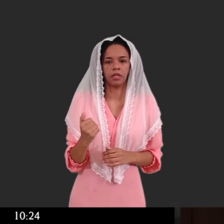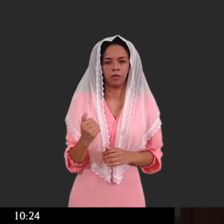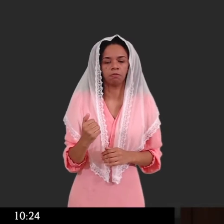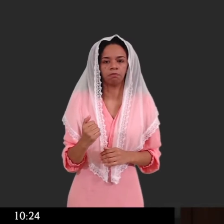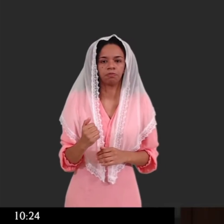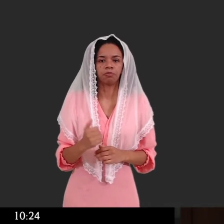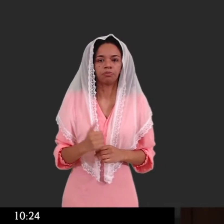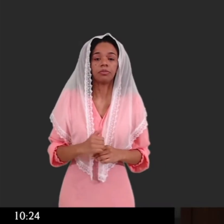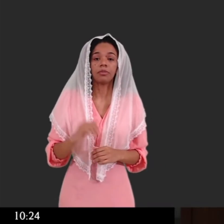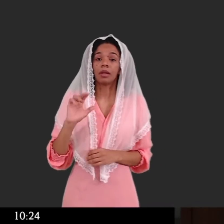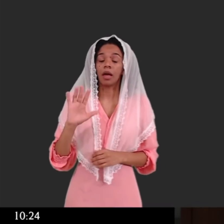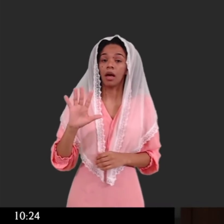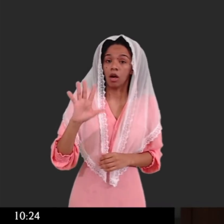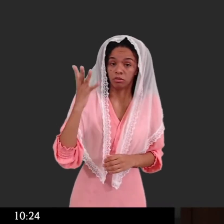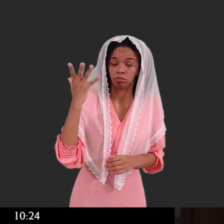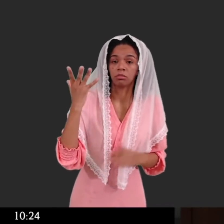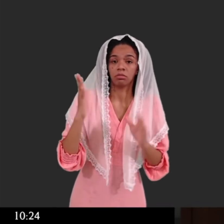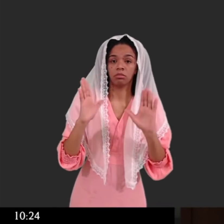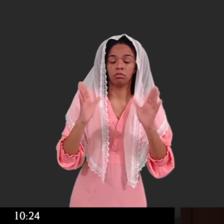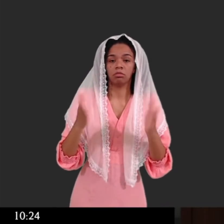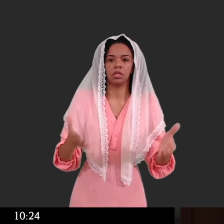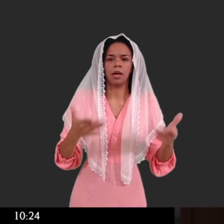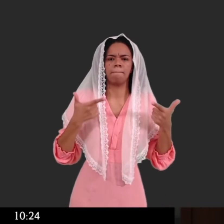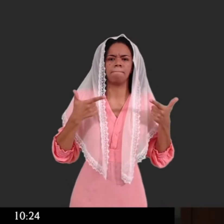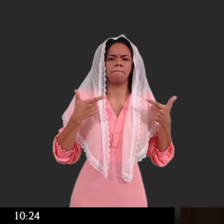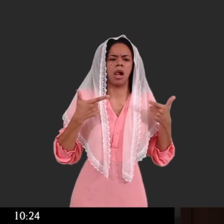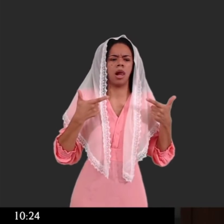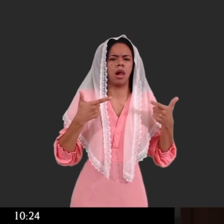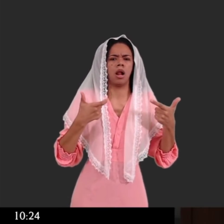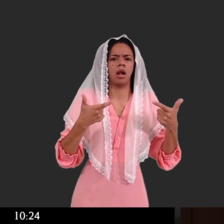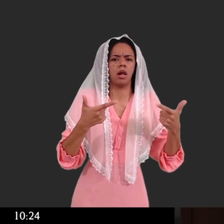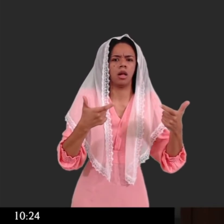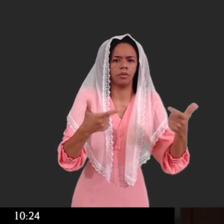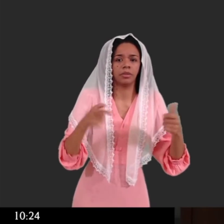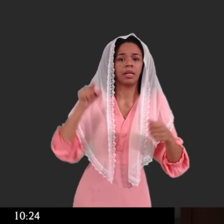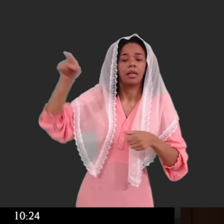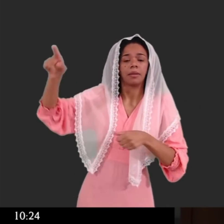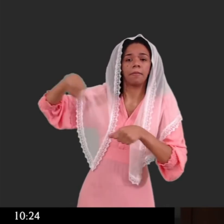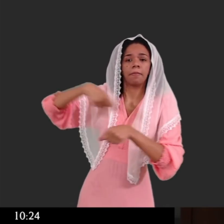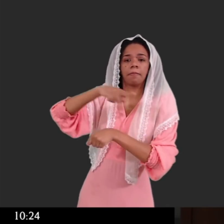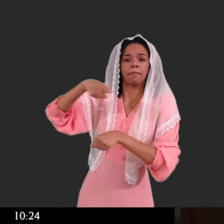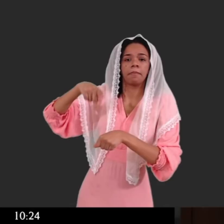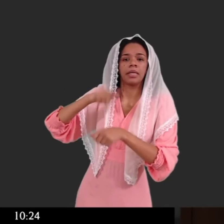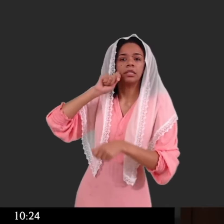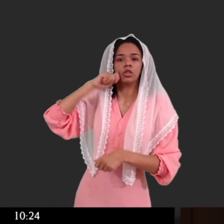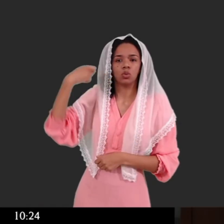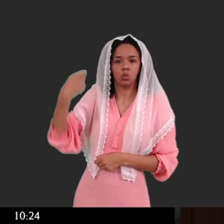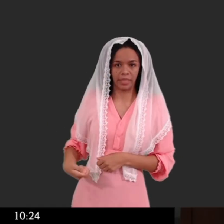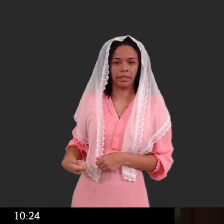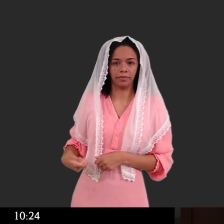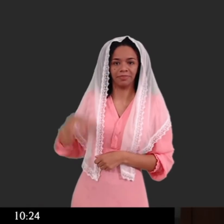deflagrada uma guerra, e essa guerra está sucedendo lá na Ucrânia. A